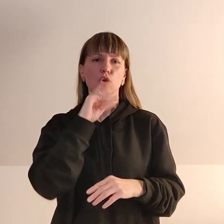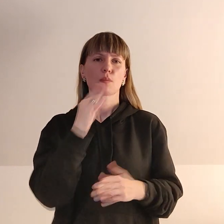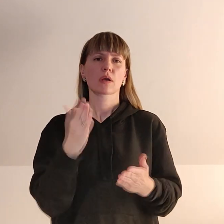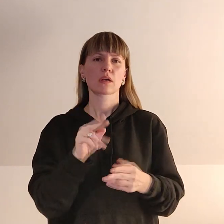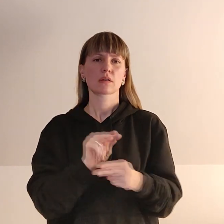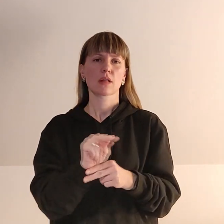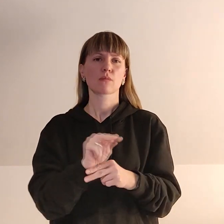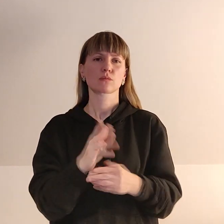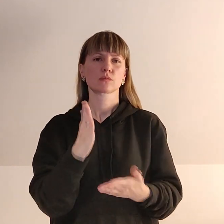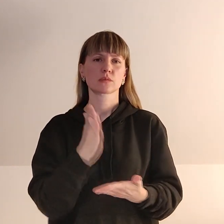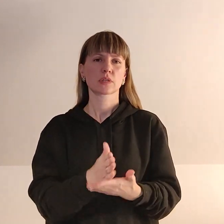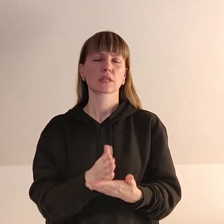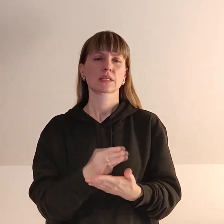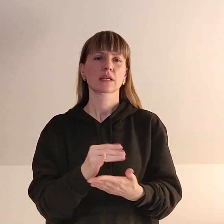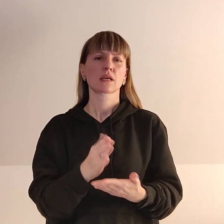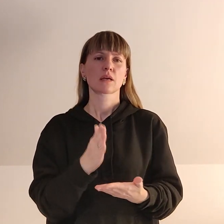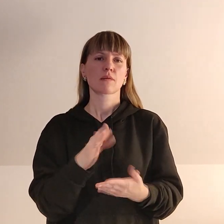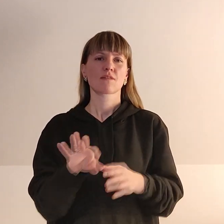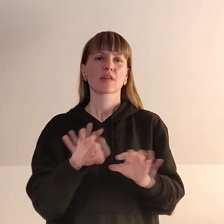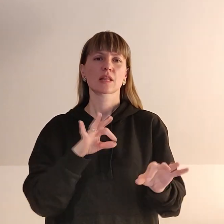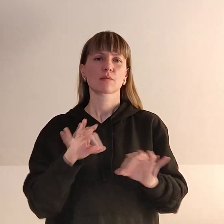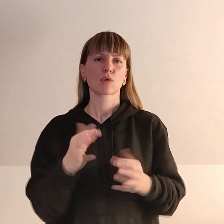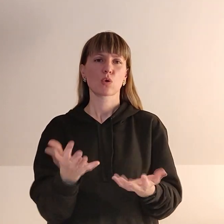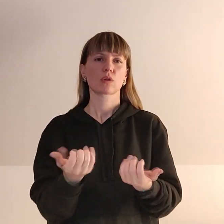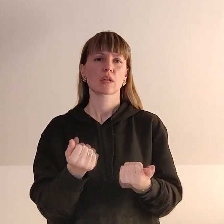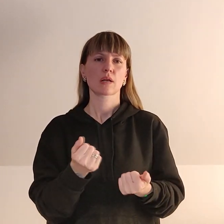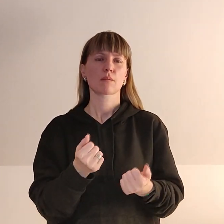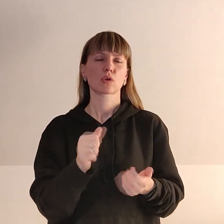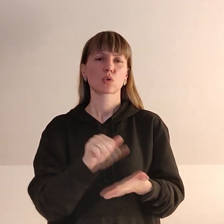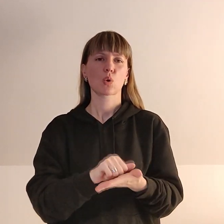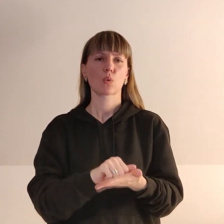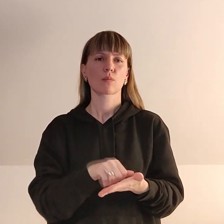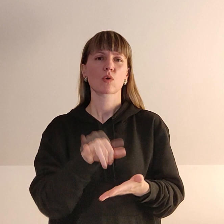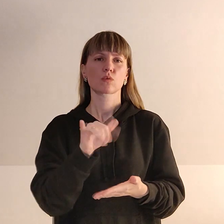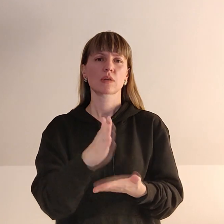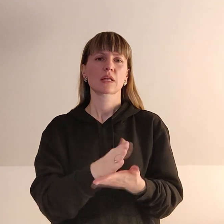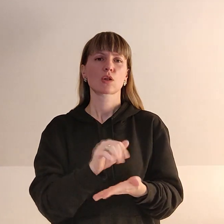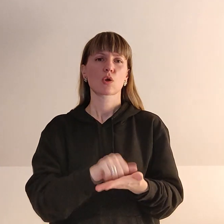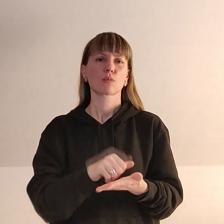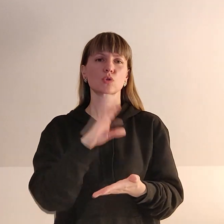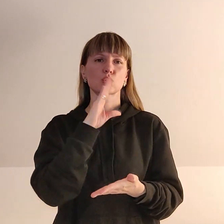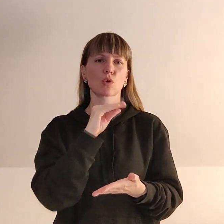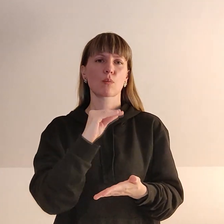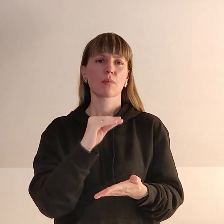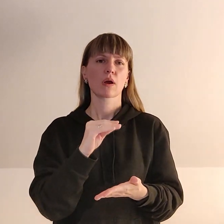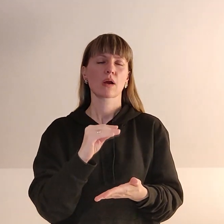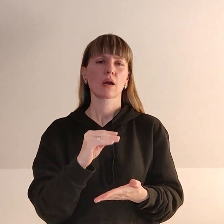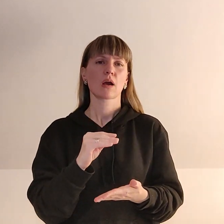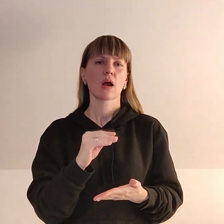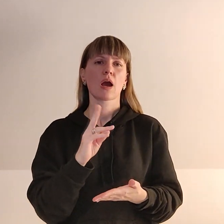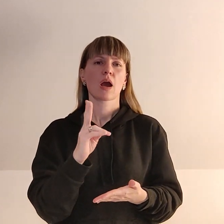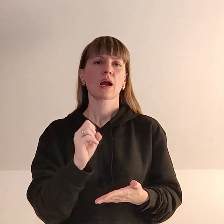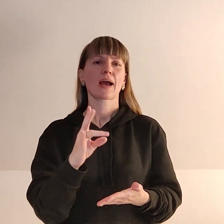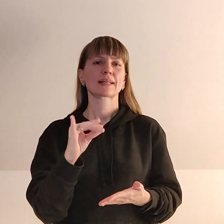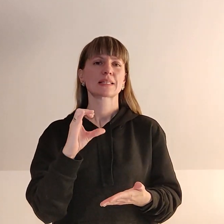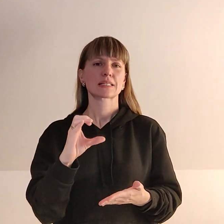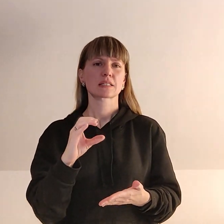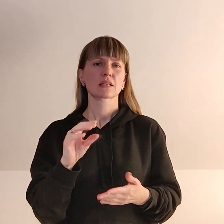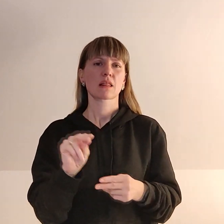навчання, пройшов відбір, отримав сертифікат, він сертифікований собака-каністерапевт. Логістичний хаб працює у